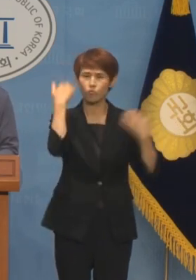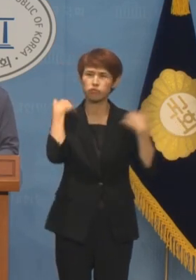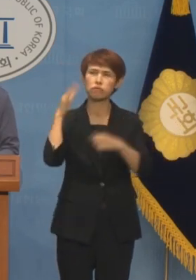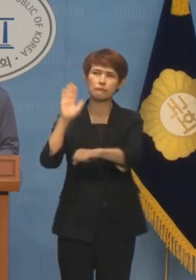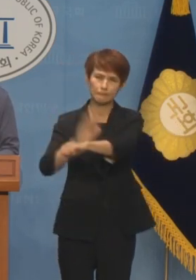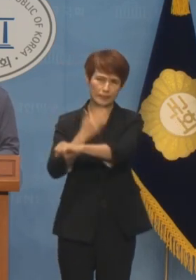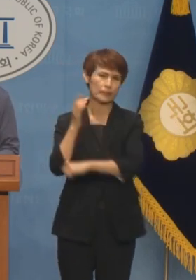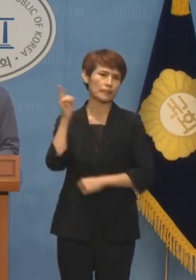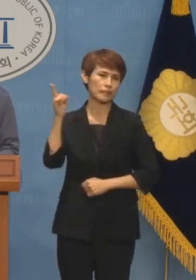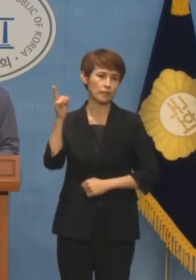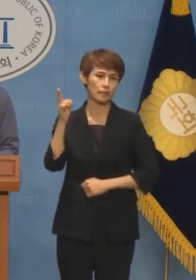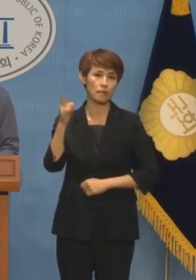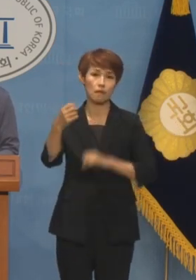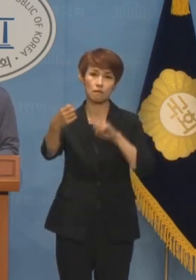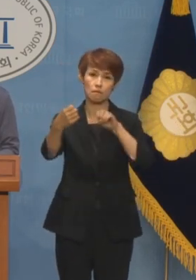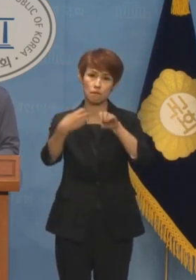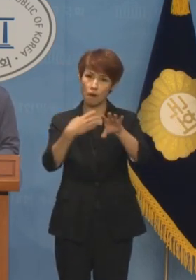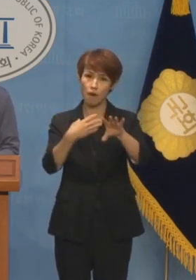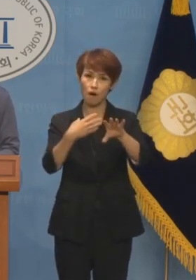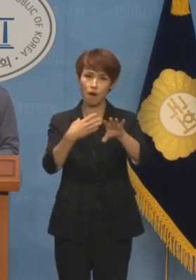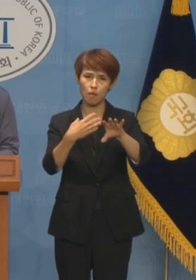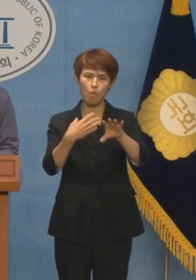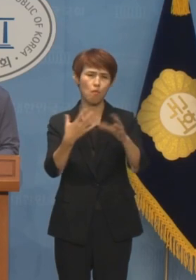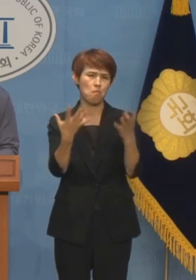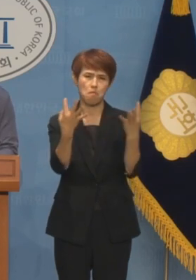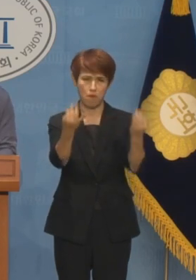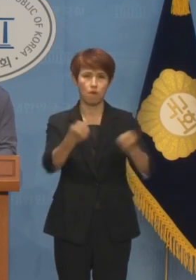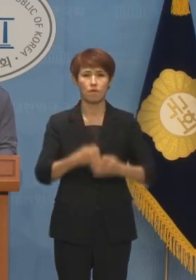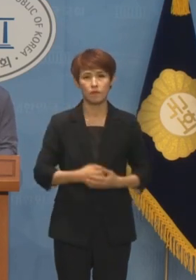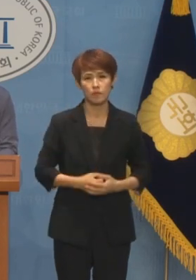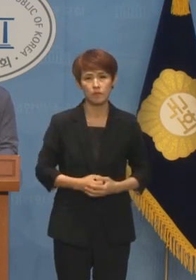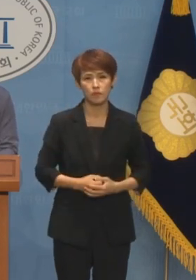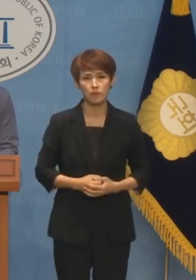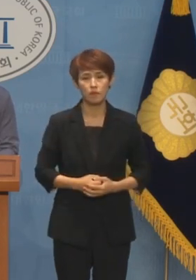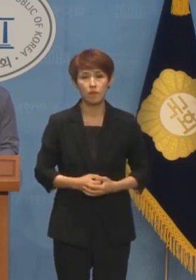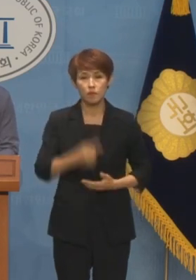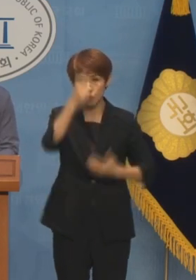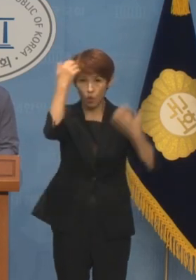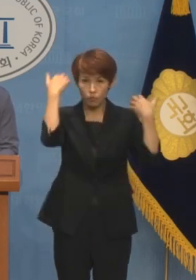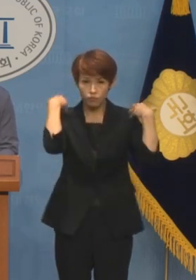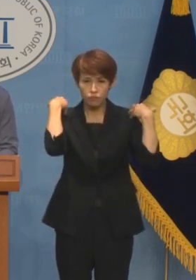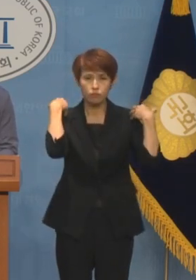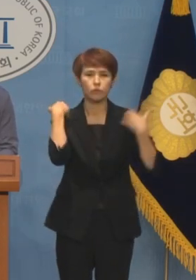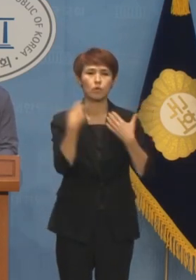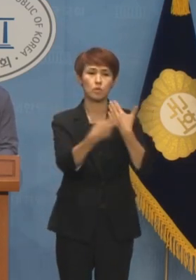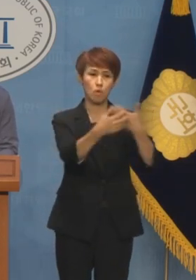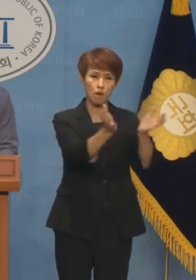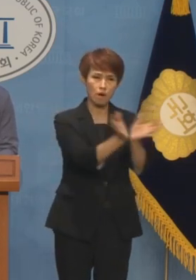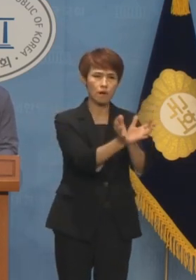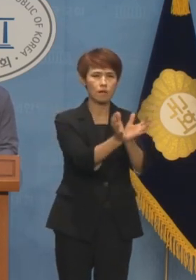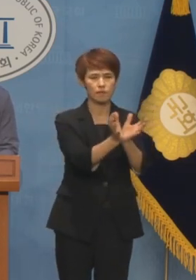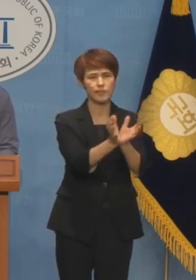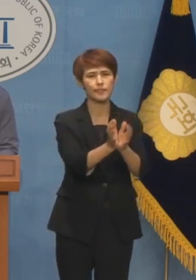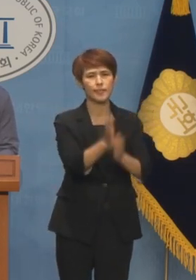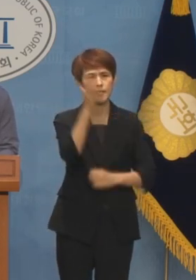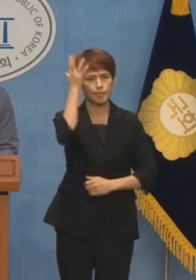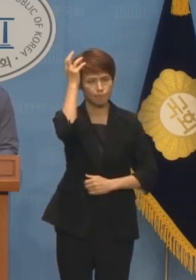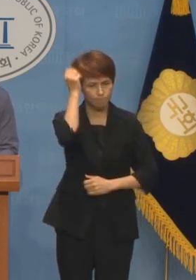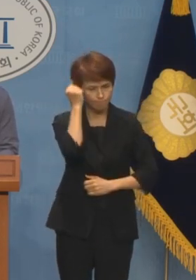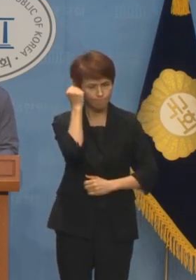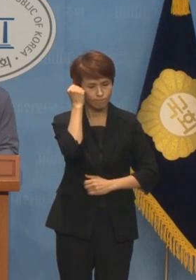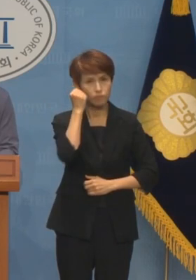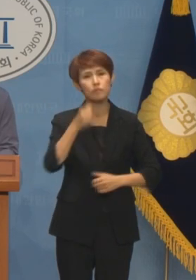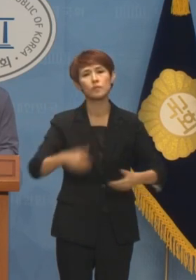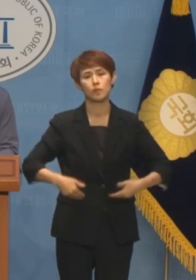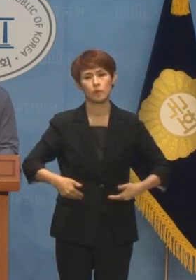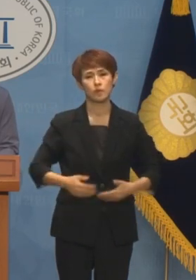못하고 있다는 응답 또한 절대 다수였음을 정부와 의료계 모두 깊이 곱씹어